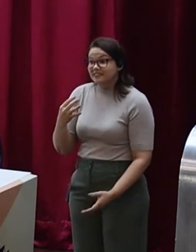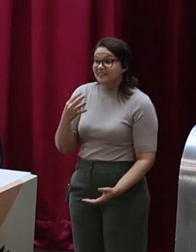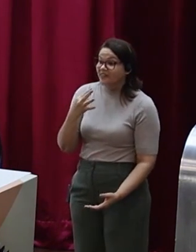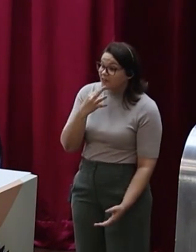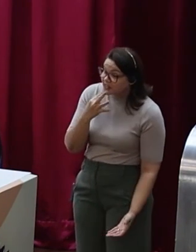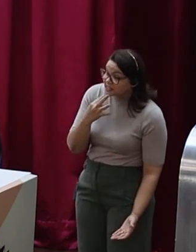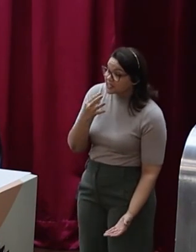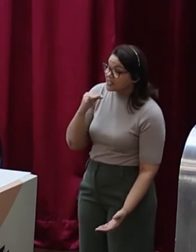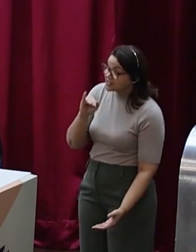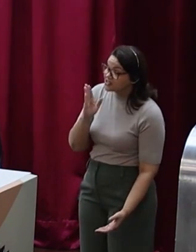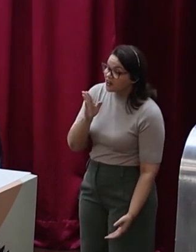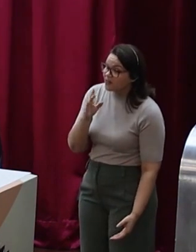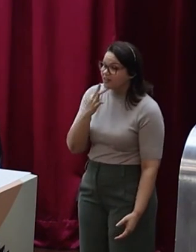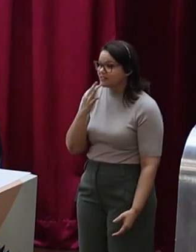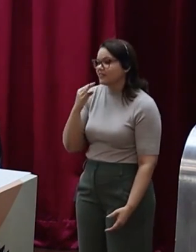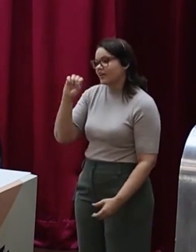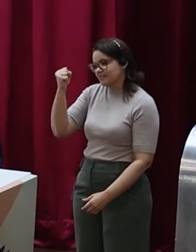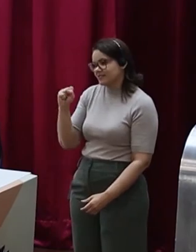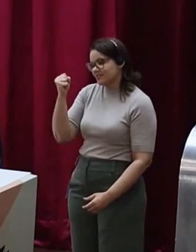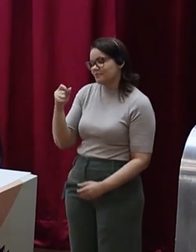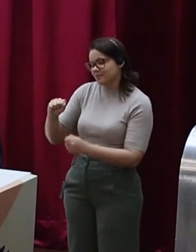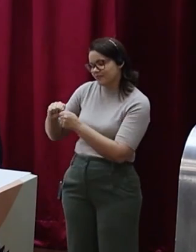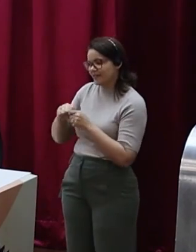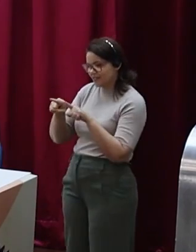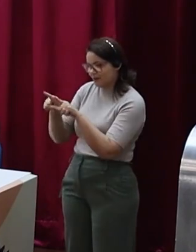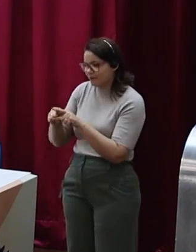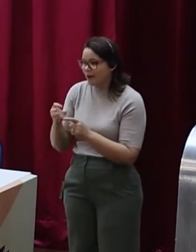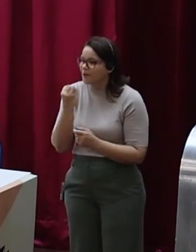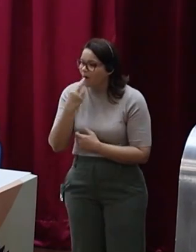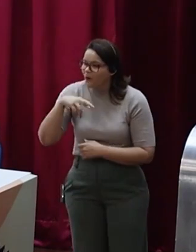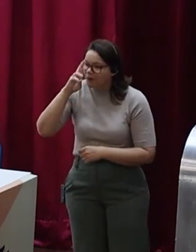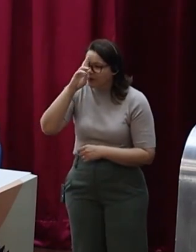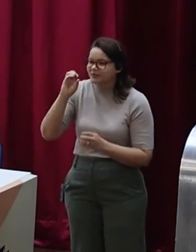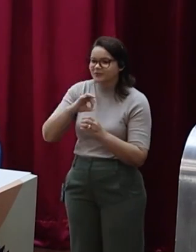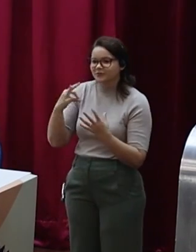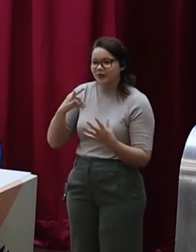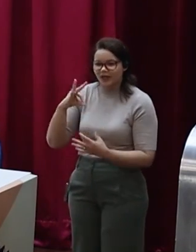o que a gente faz aqui em Sergipe também, tá? Obrigada, pessoal. Bom almoço para todos vocês.